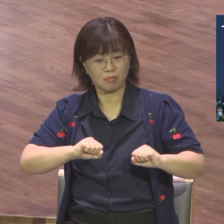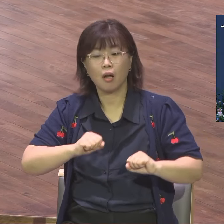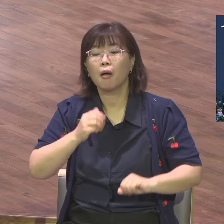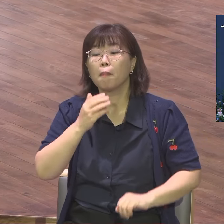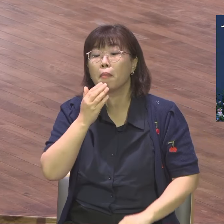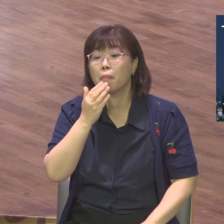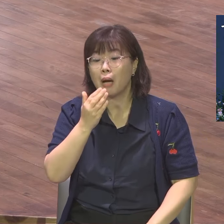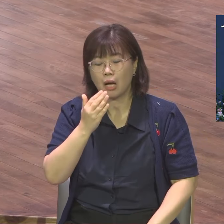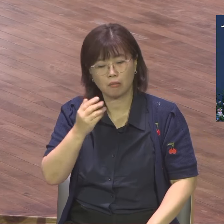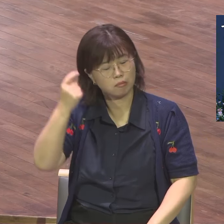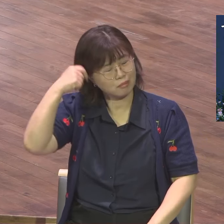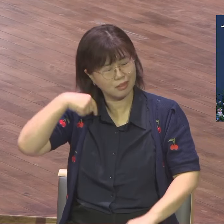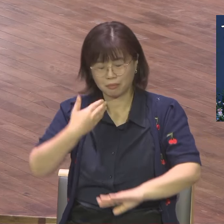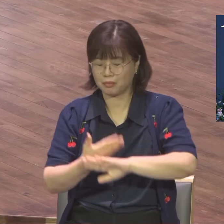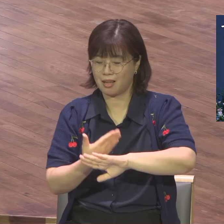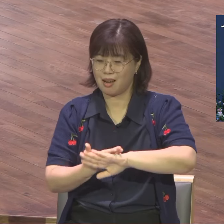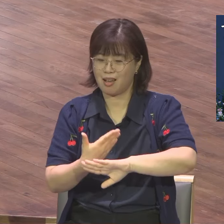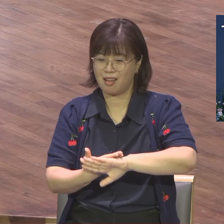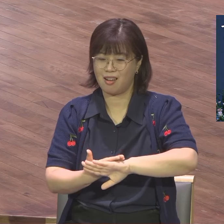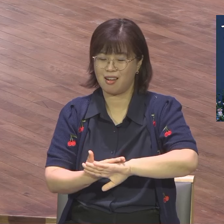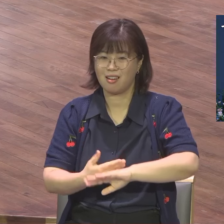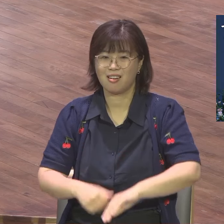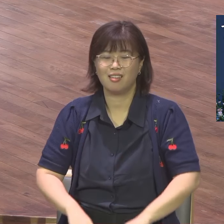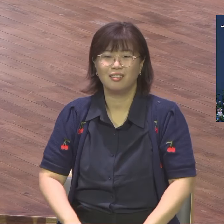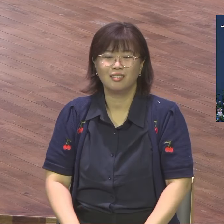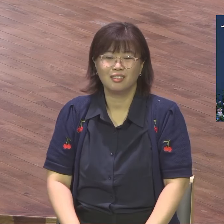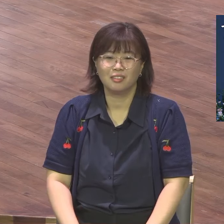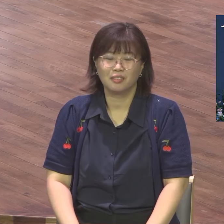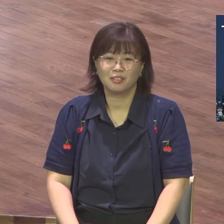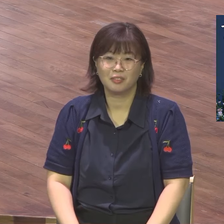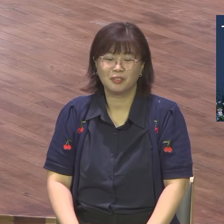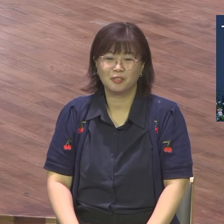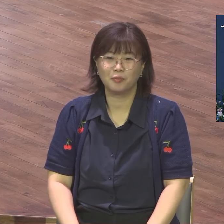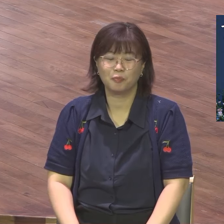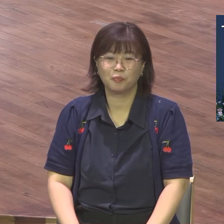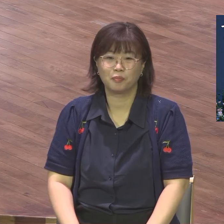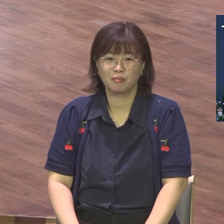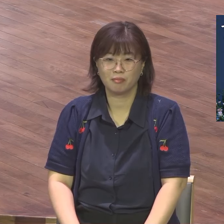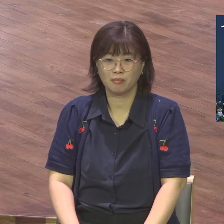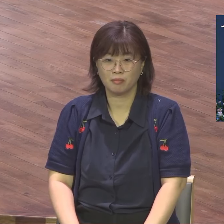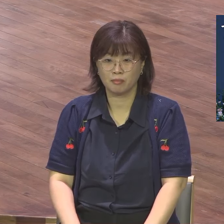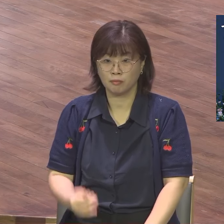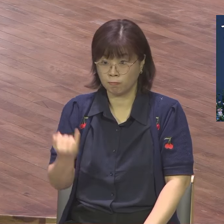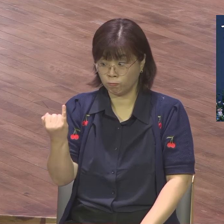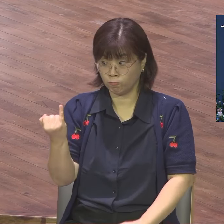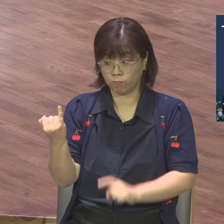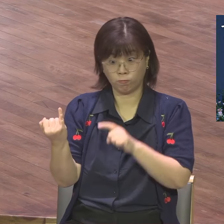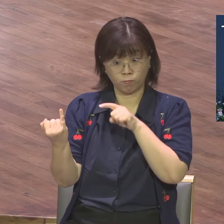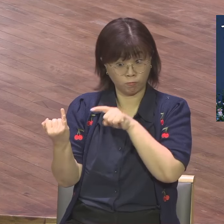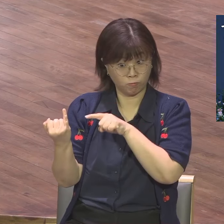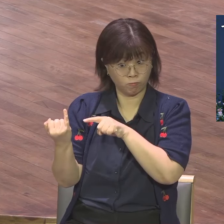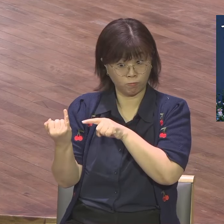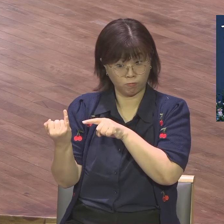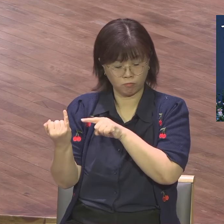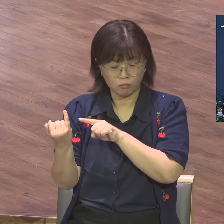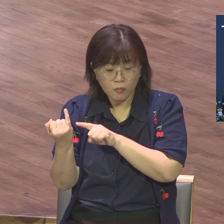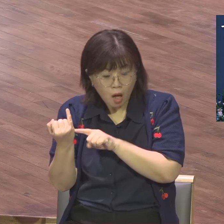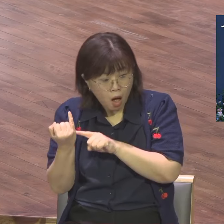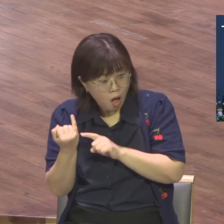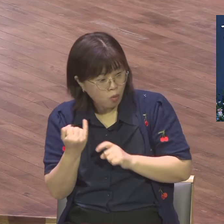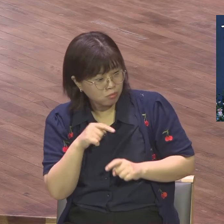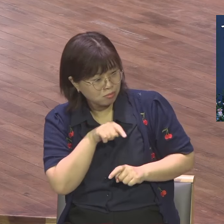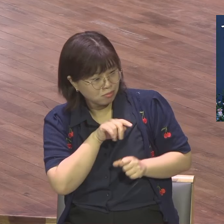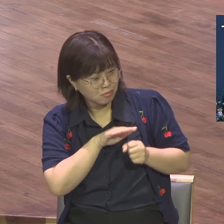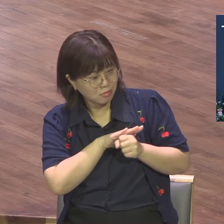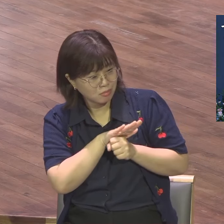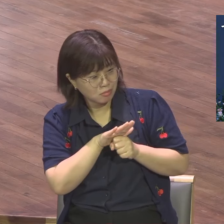오늘 아가서의 말씀을 접하면요, 접하면서 술람미 여인의 이런 마음과 열정이 느껴져야 돼요.